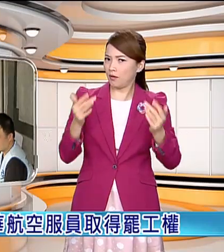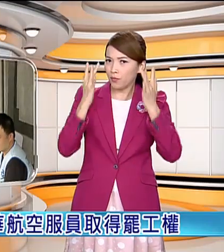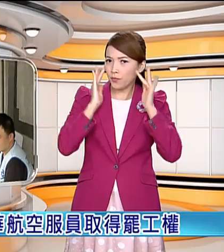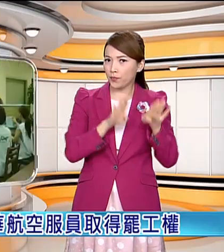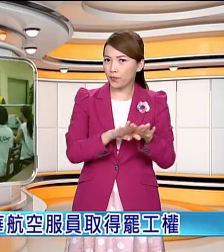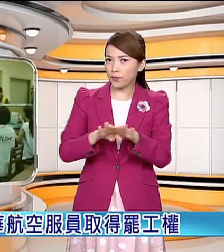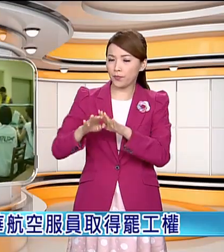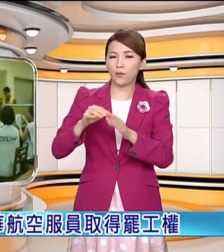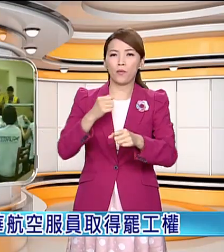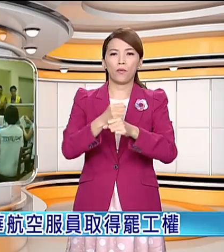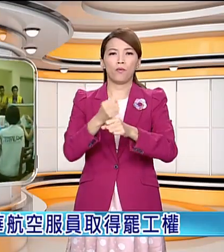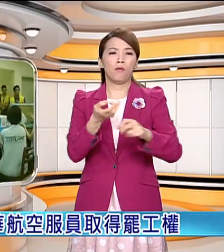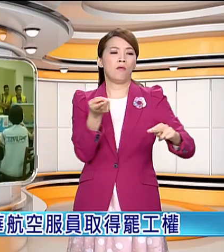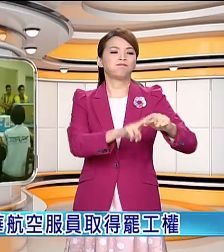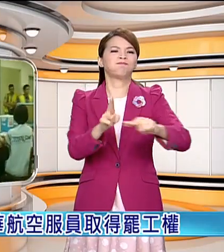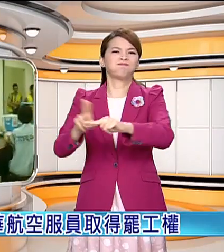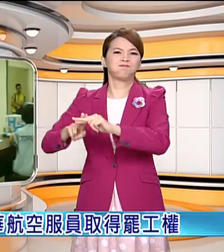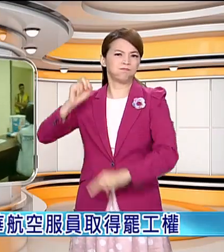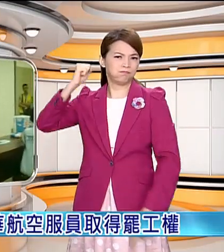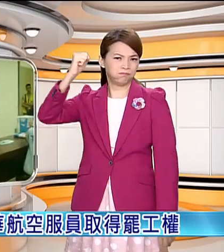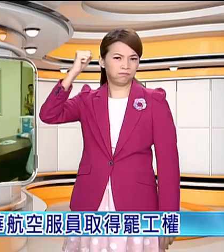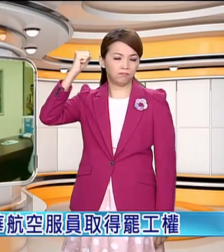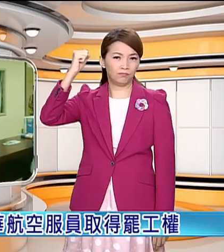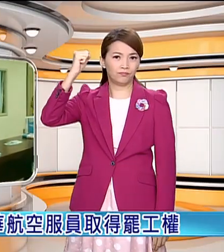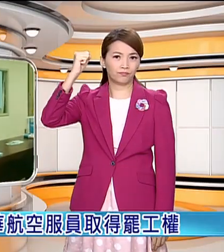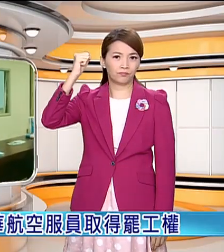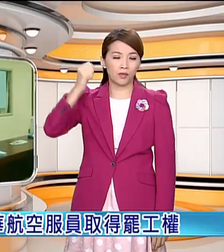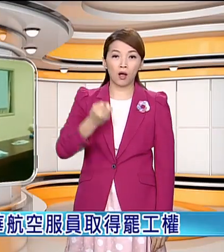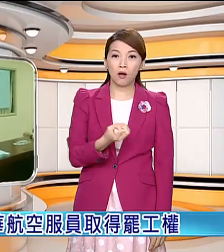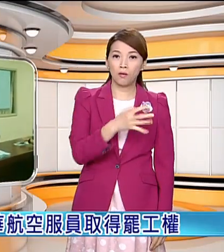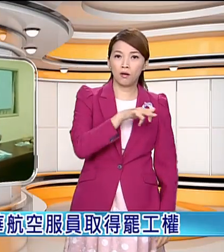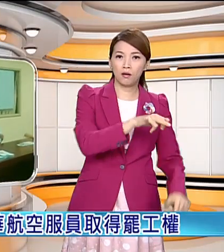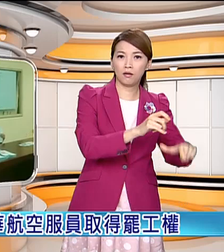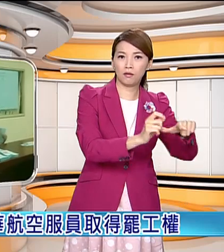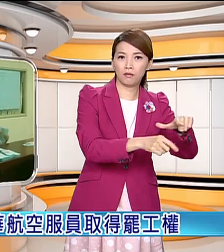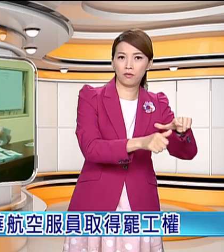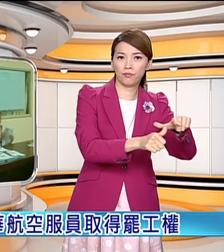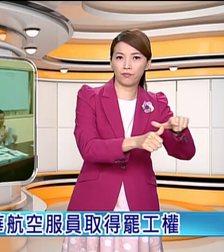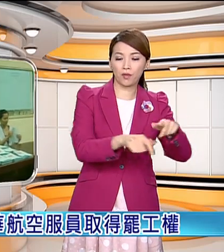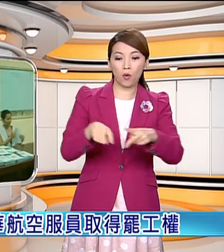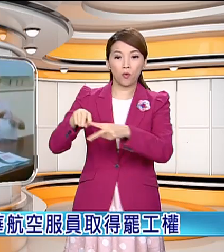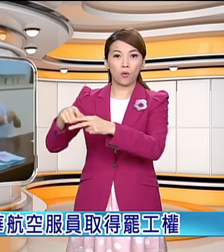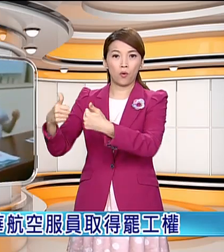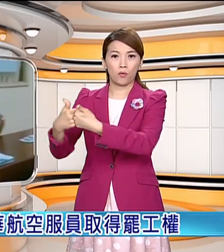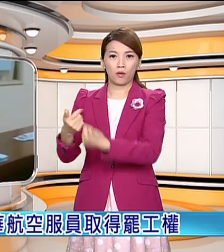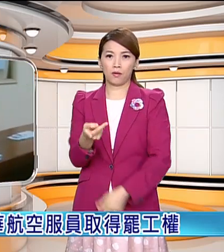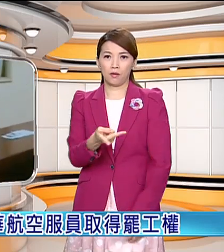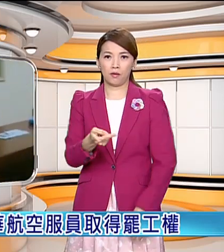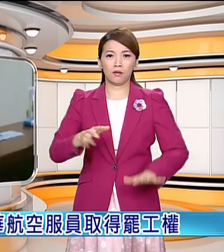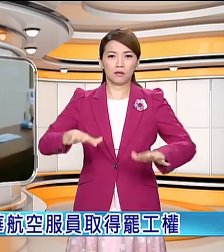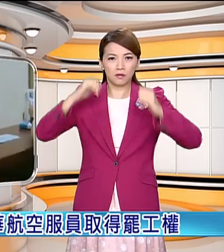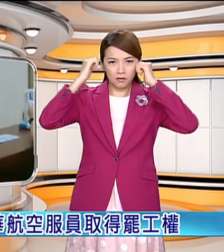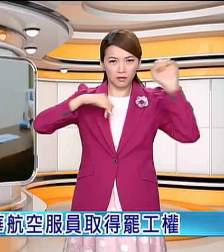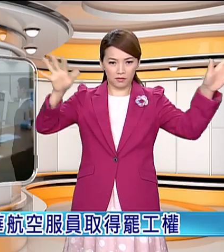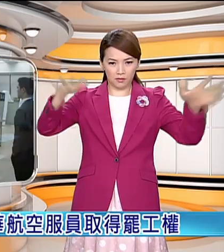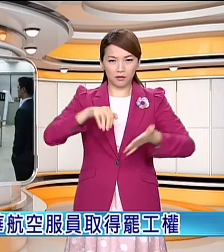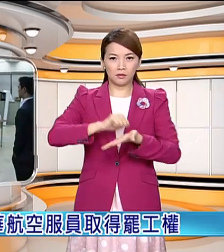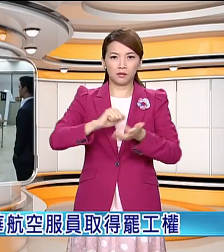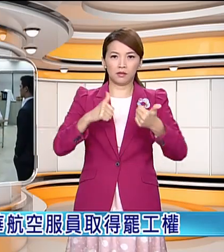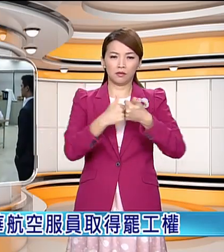假就会展开罢工。而针对这个结果，劳资双方今天早上都召开记